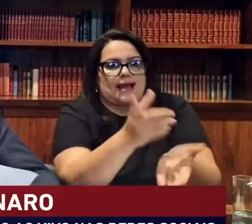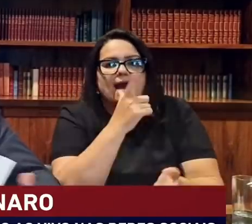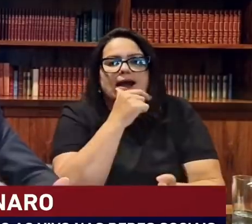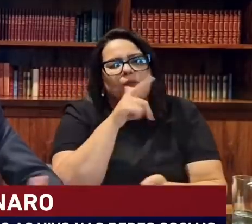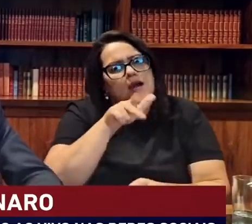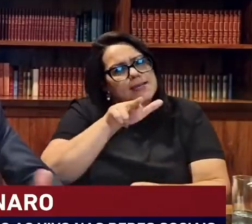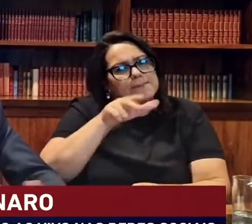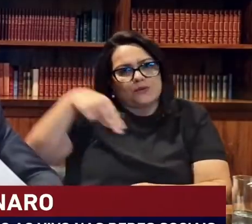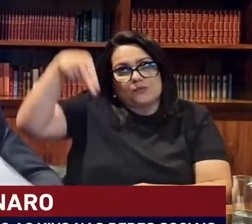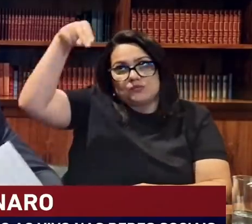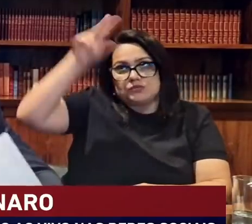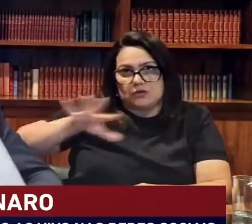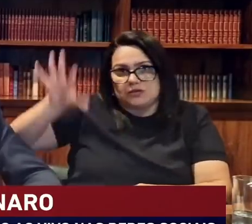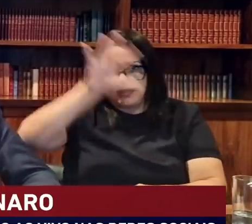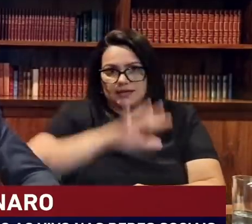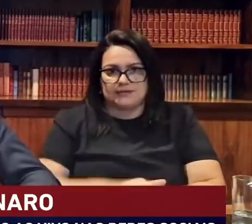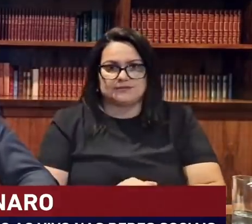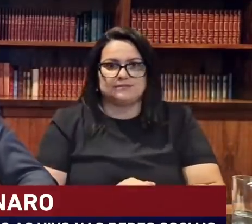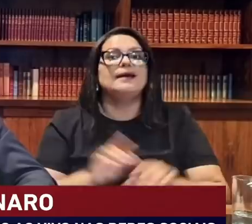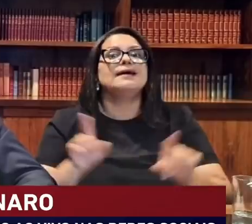Também a transposição está a pleno vapor.